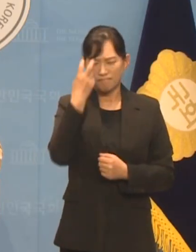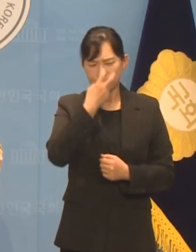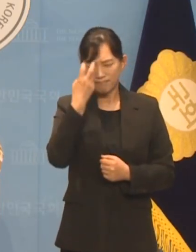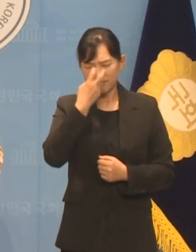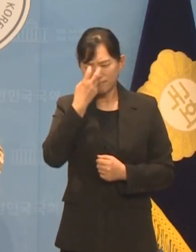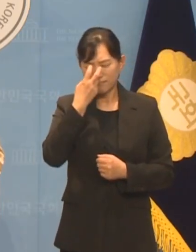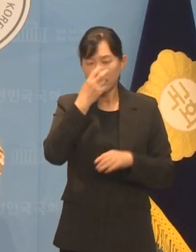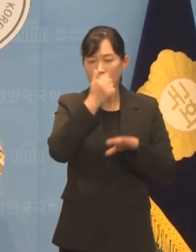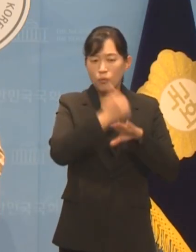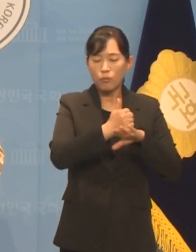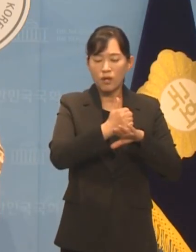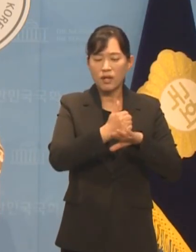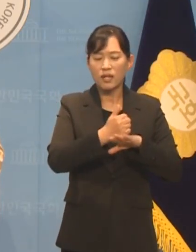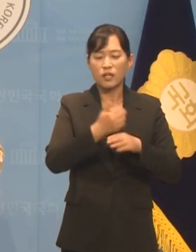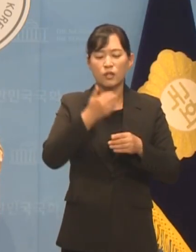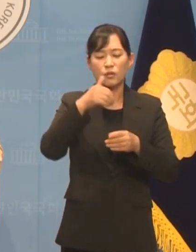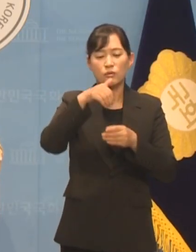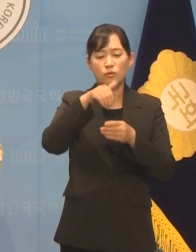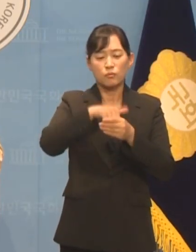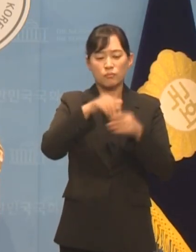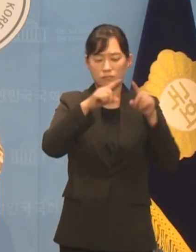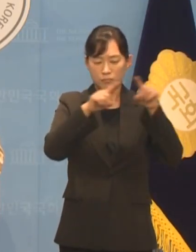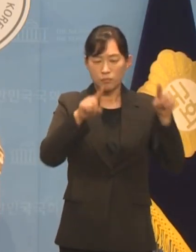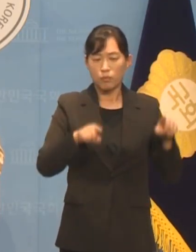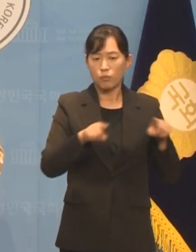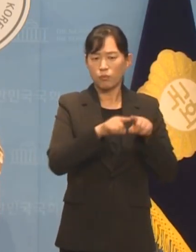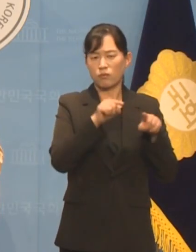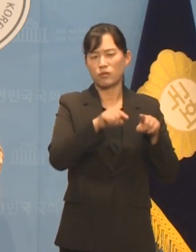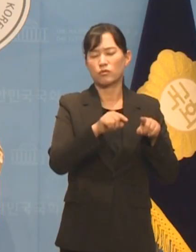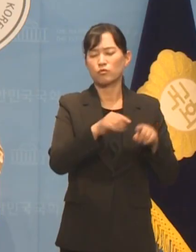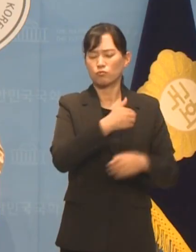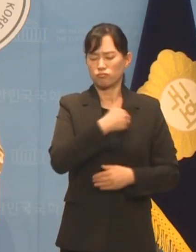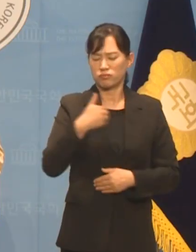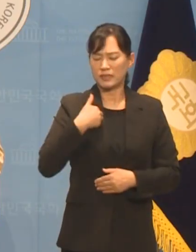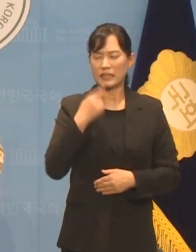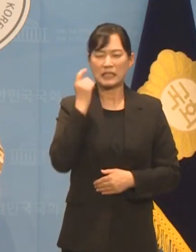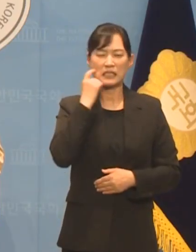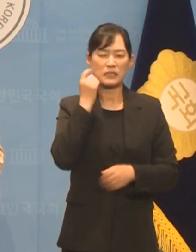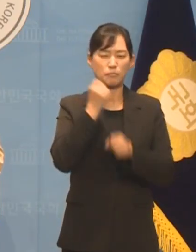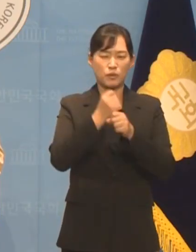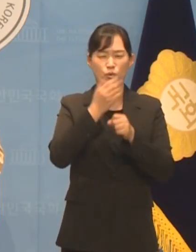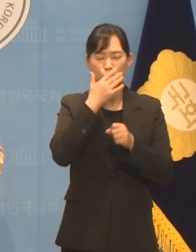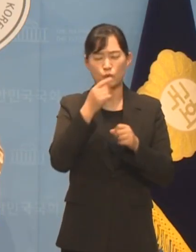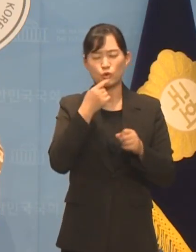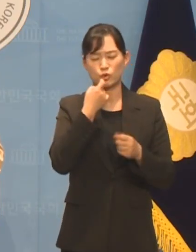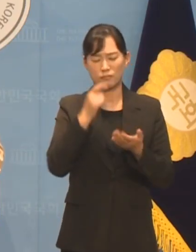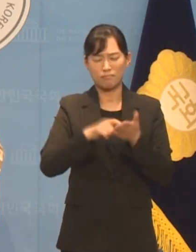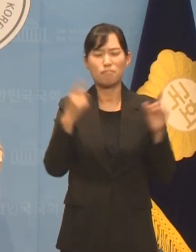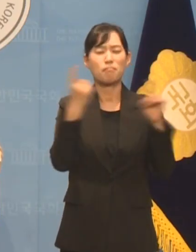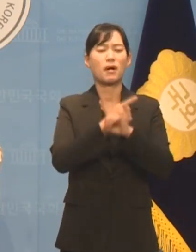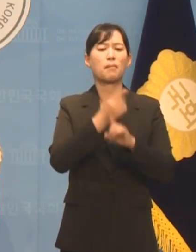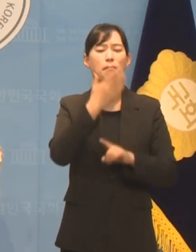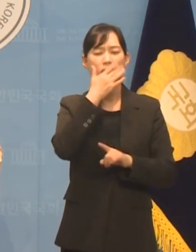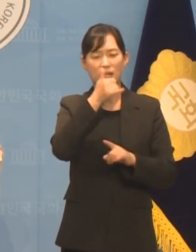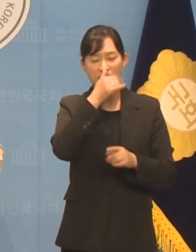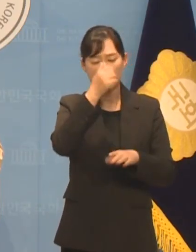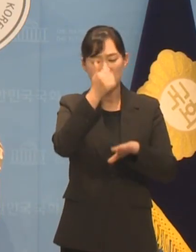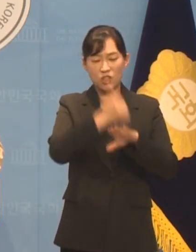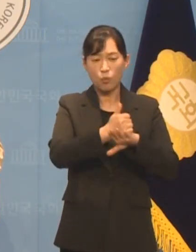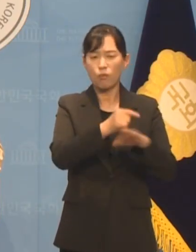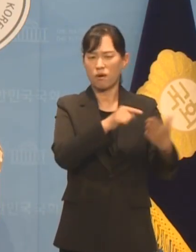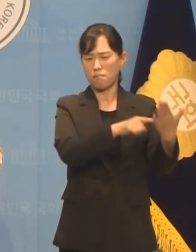실시한 결과 투표용지 충분히 위조할 수도 있고 쉽게 바꿀 수 있다는 이런 점검 결과가